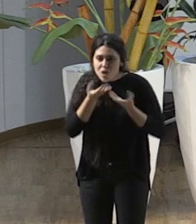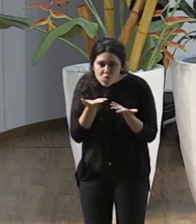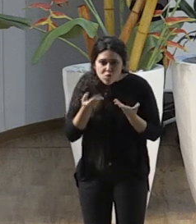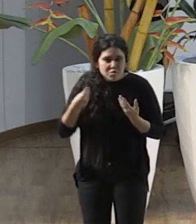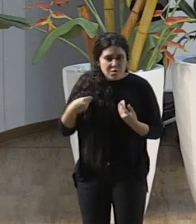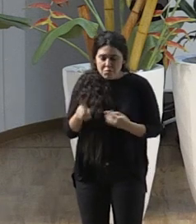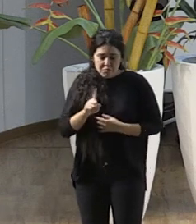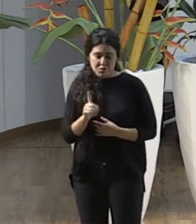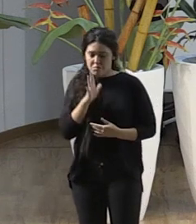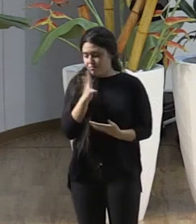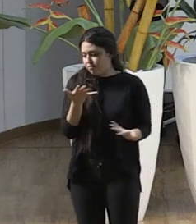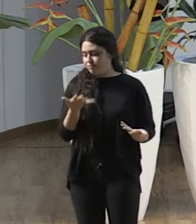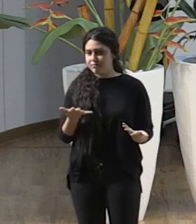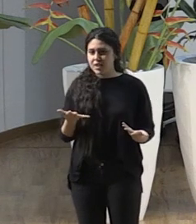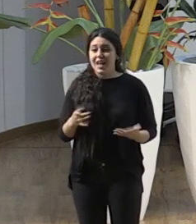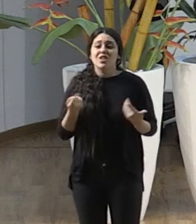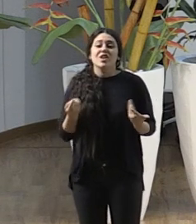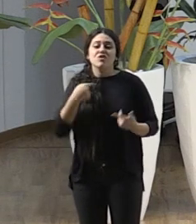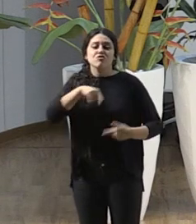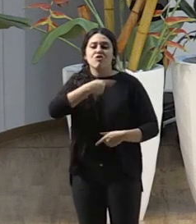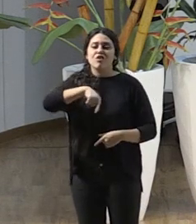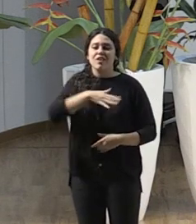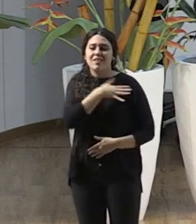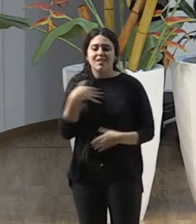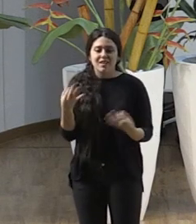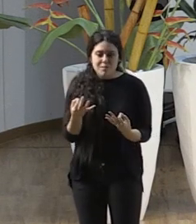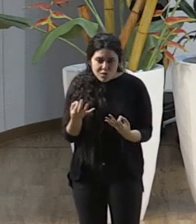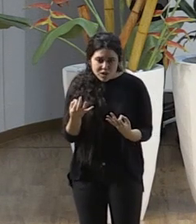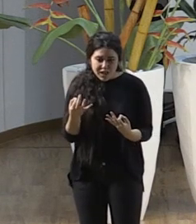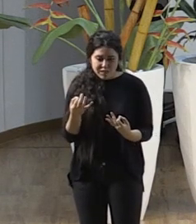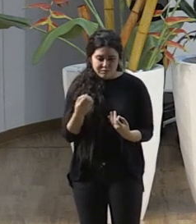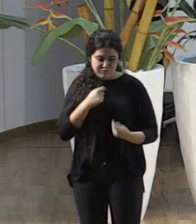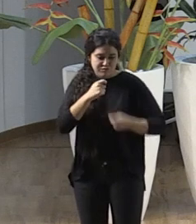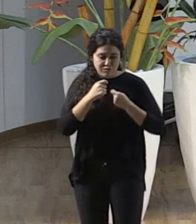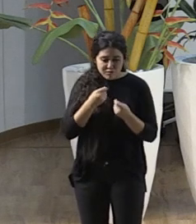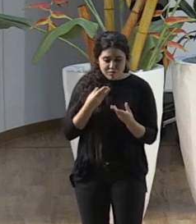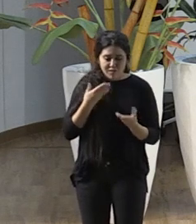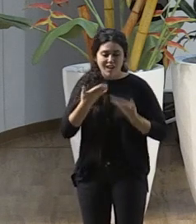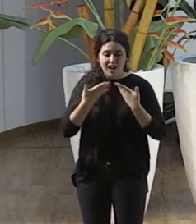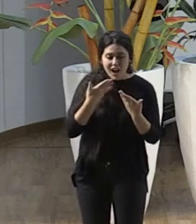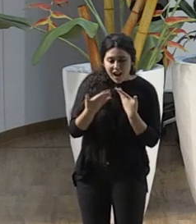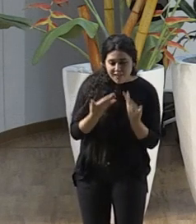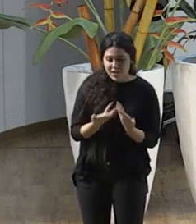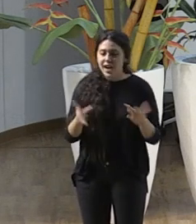sola persona, sino precisamente de poner en diálogo, de poner en conexión